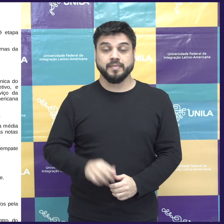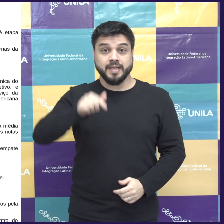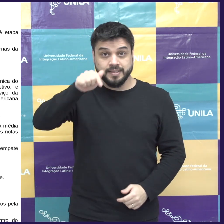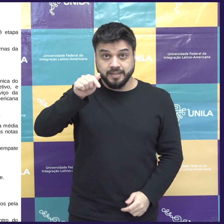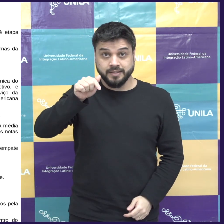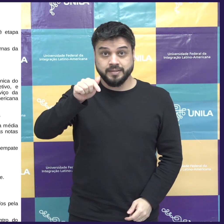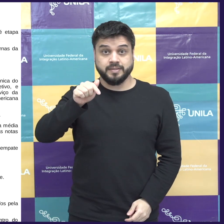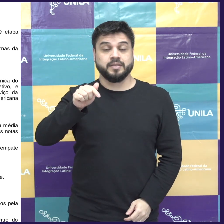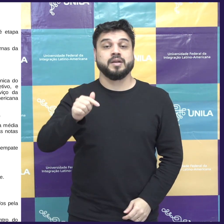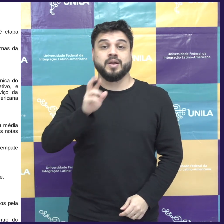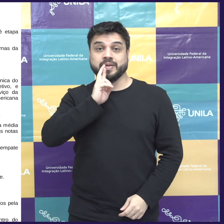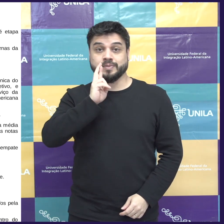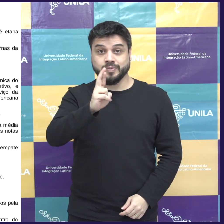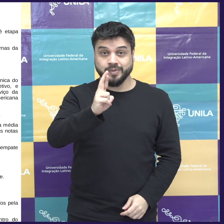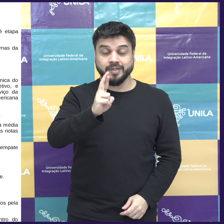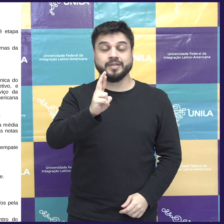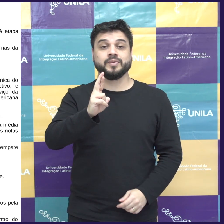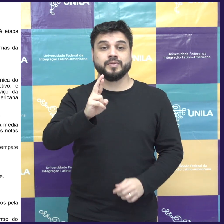7. Do resultado da seleção.